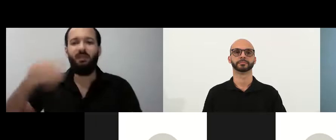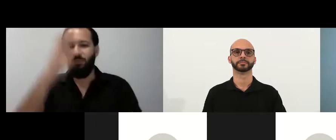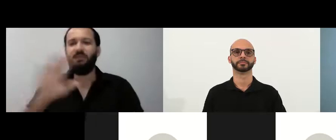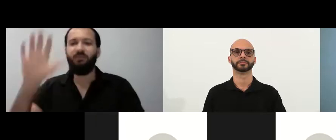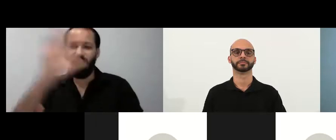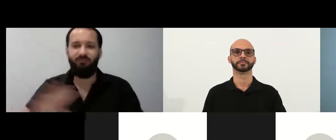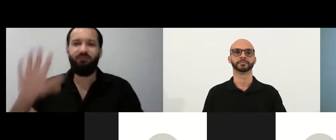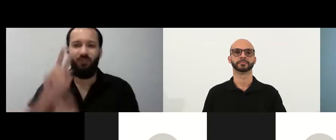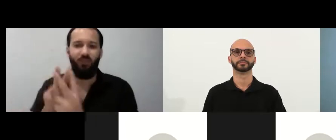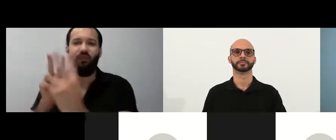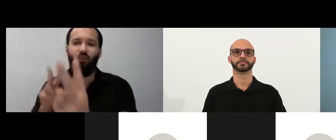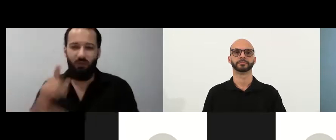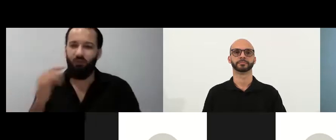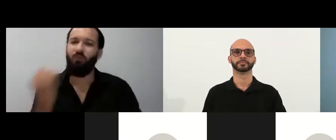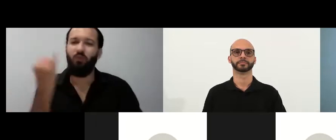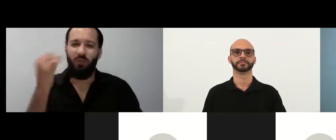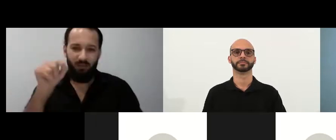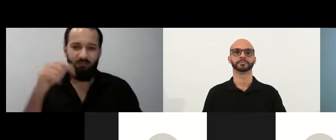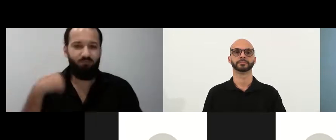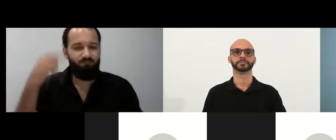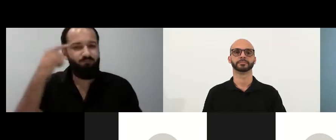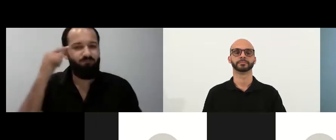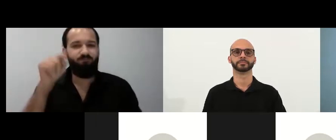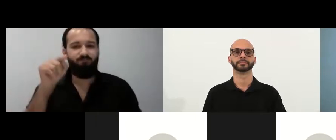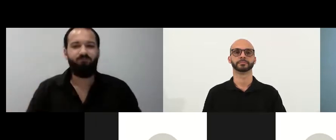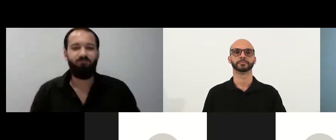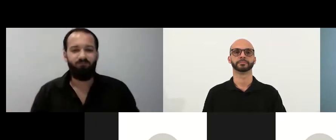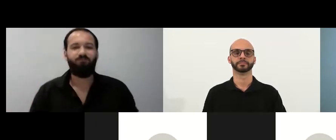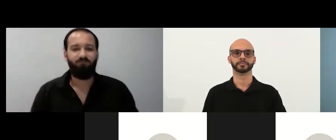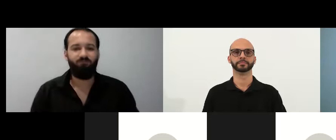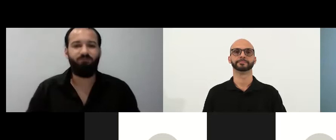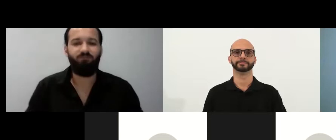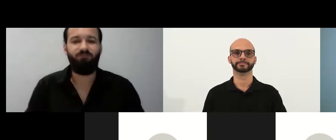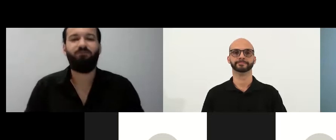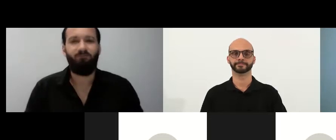a tecnologia, ela precisa cada vez mais crescer aqui no nosso país.